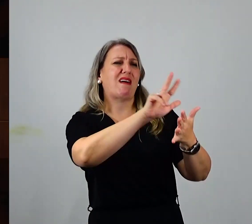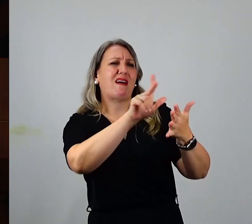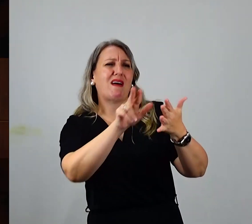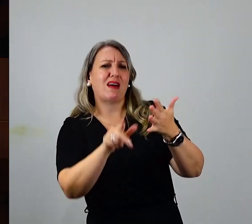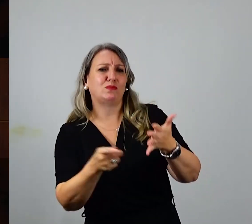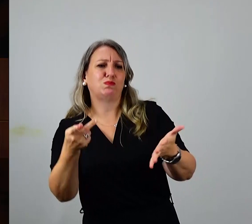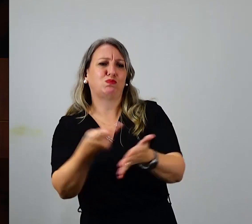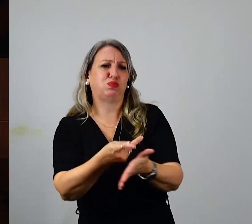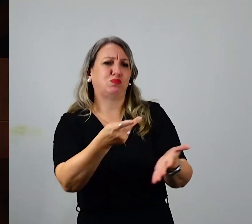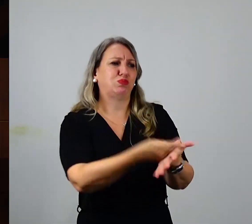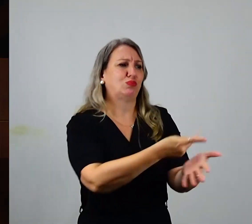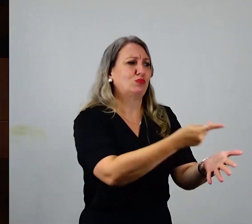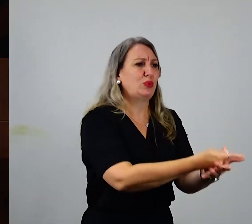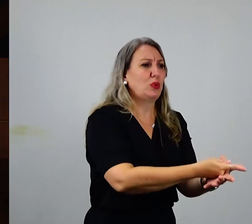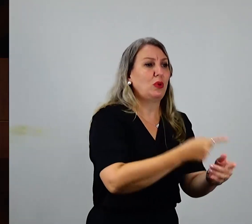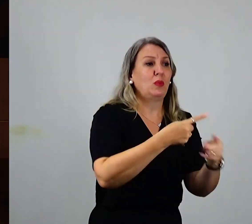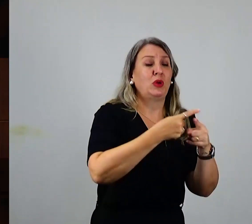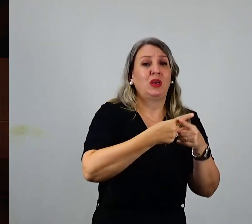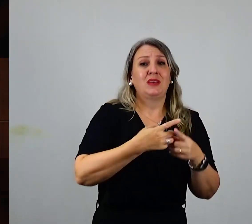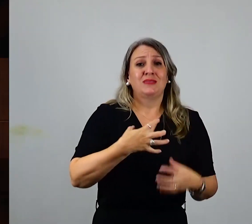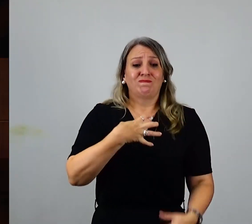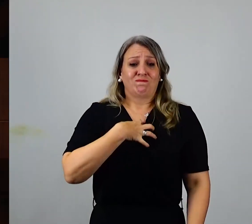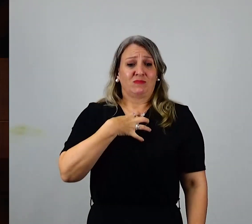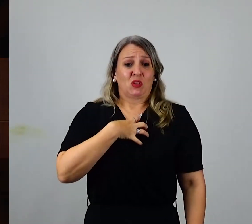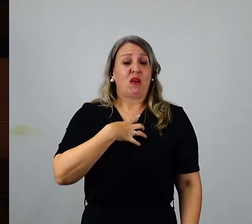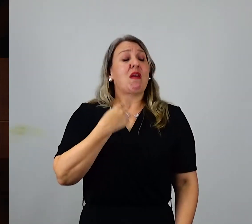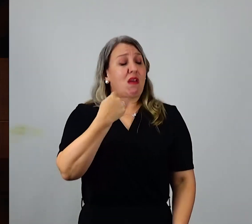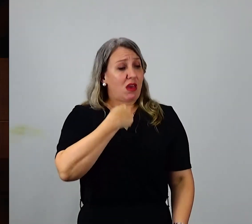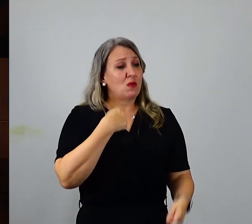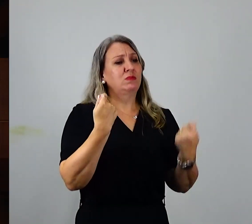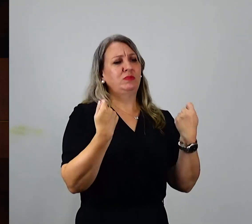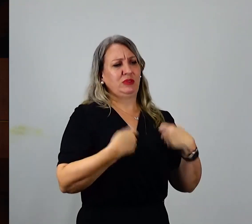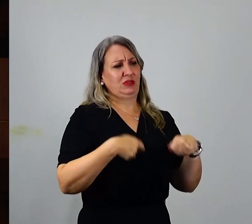nós precisamos daquilo.